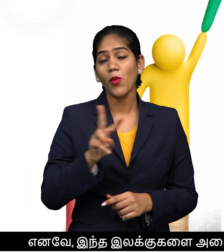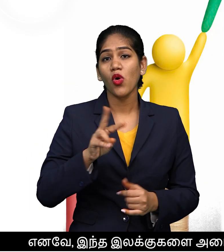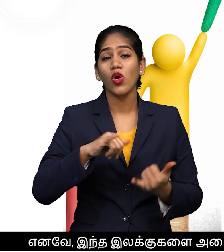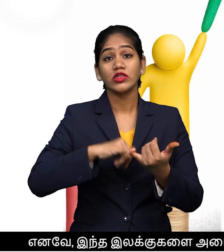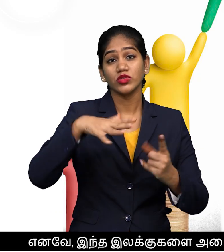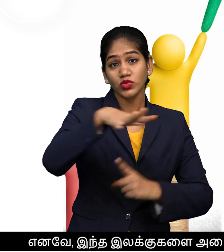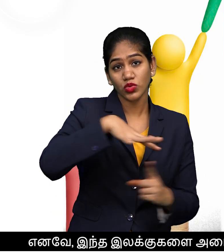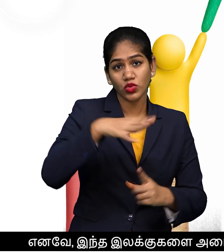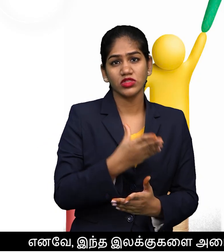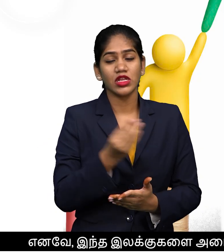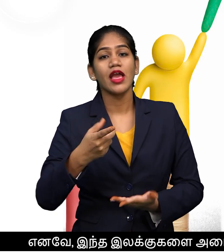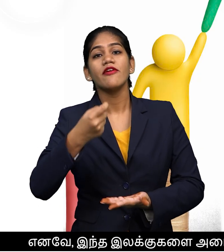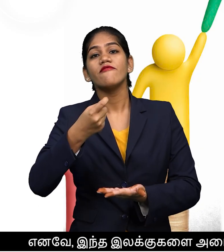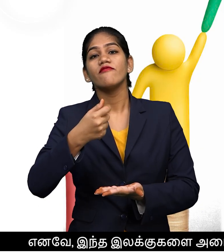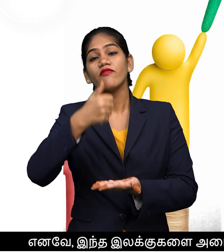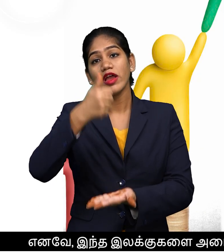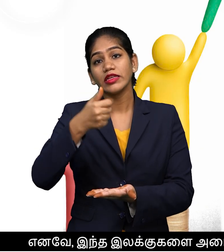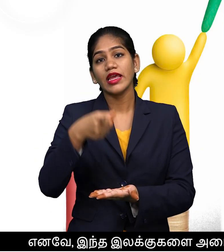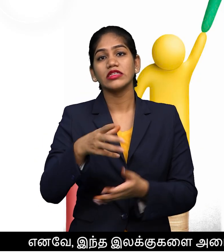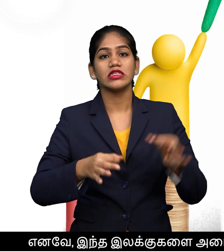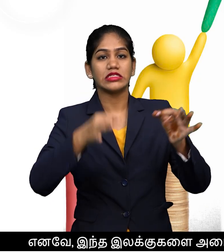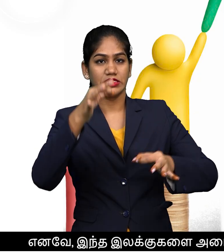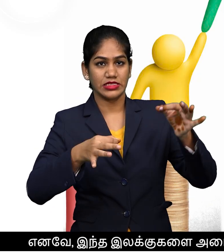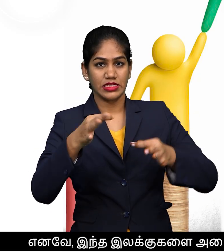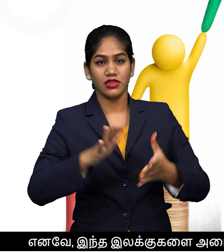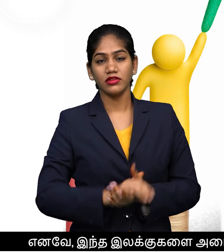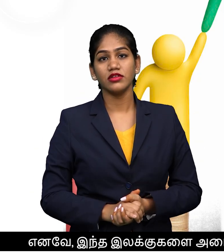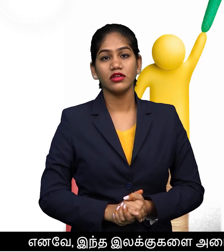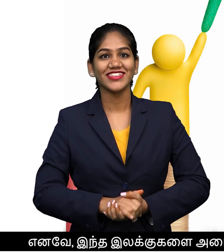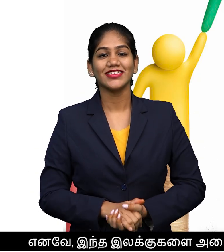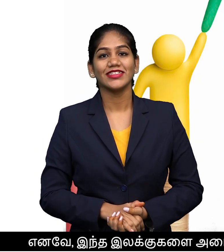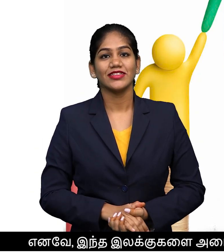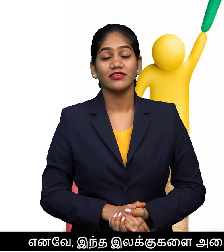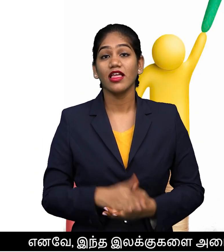எனவே இந்த இலக்குகளை அடைவதில் அரசு முக்கிய பங்காற்ற வேண்டும்.